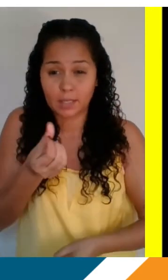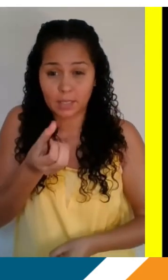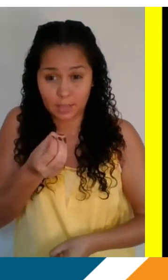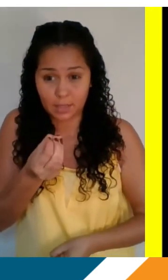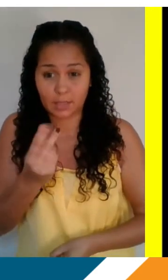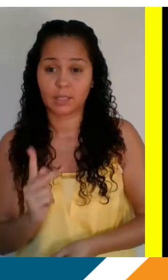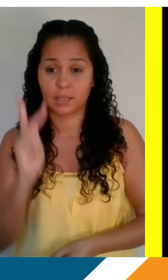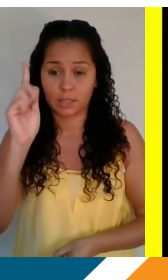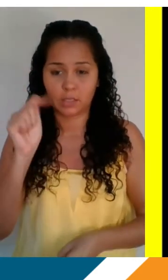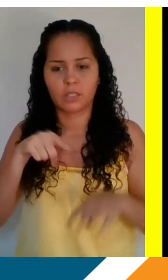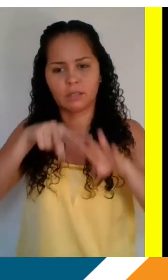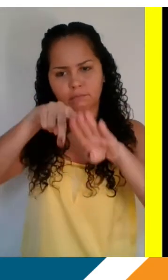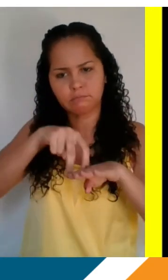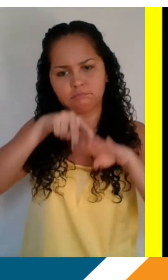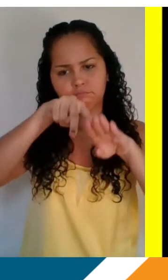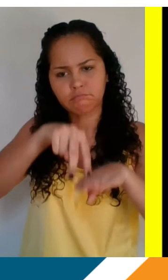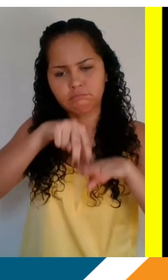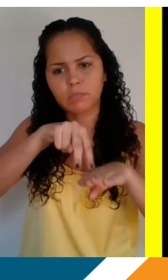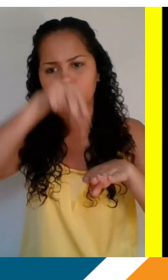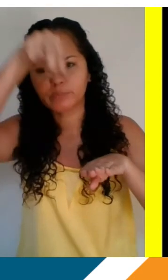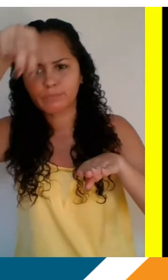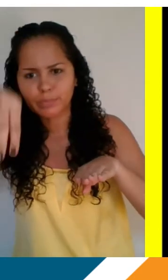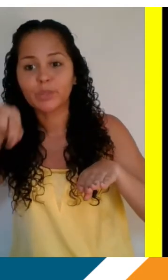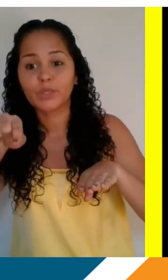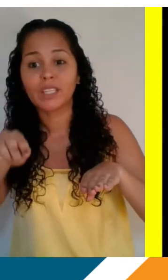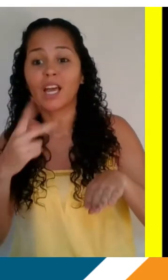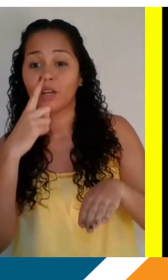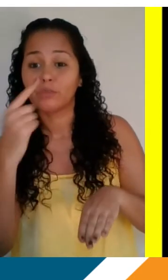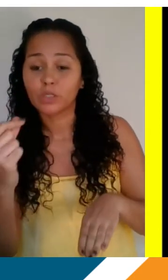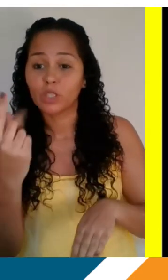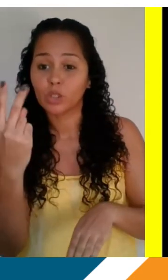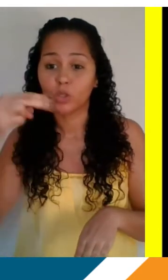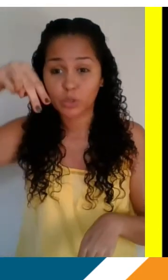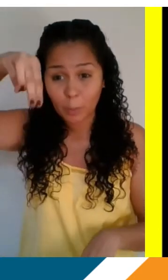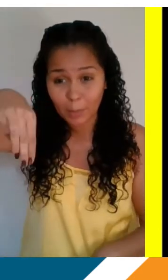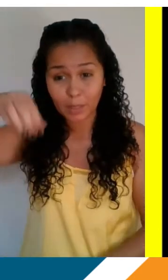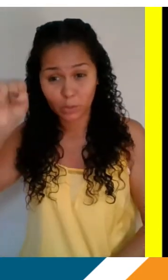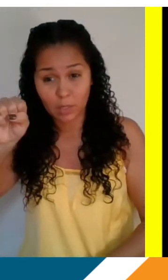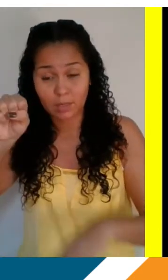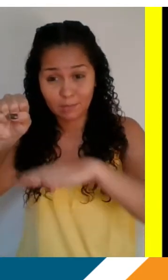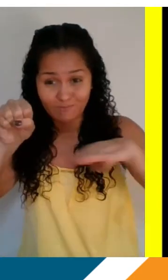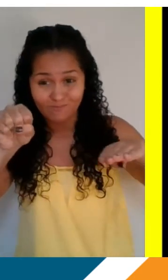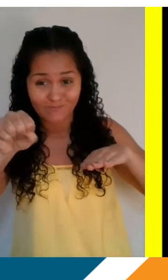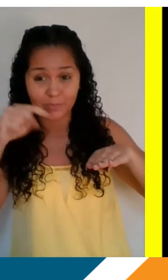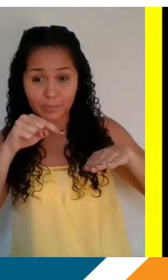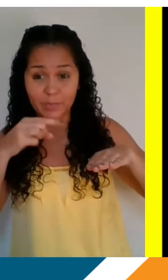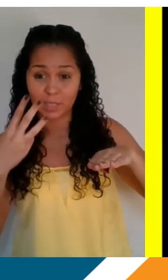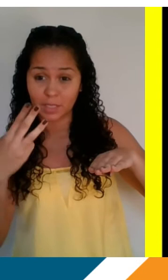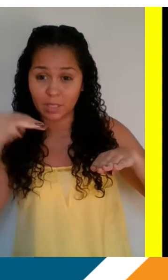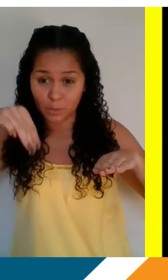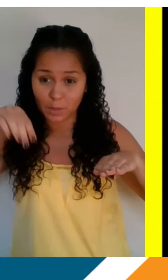o menino salta do carrinho com velocidade de 2 metros por segundo, o carrinho vai para trás com 3 metros